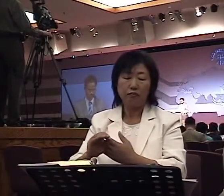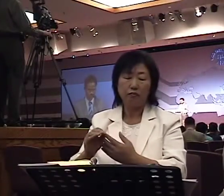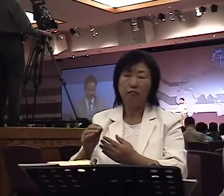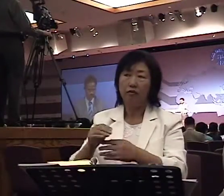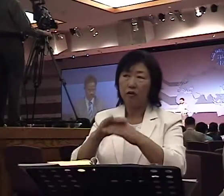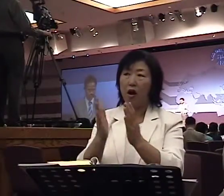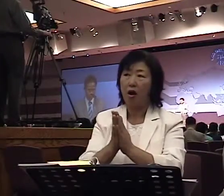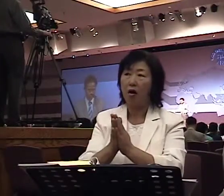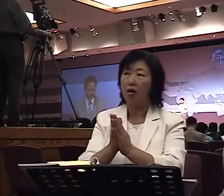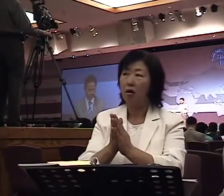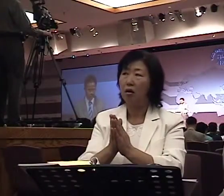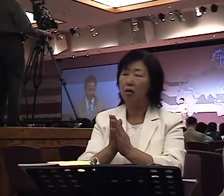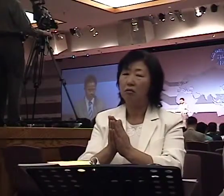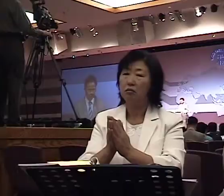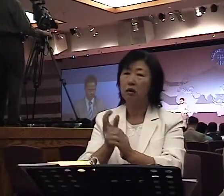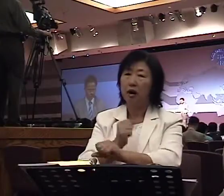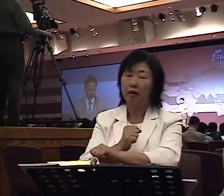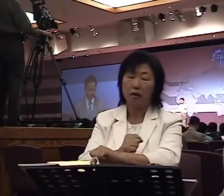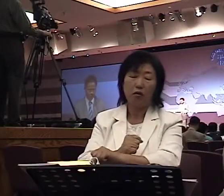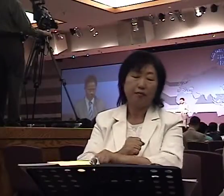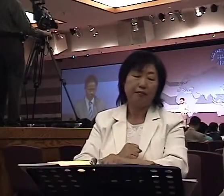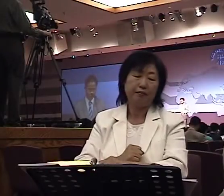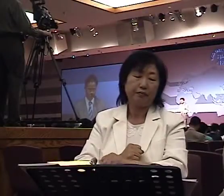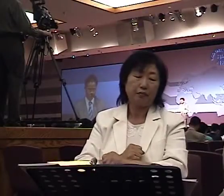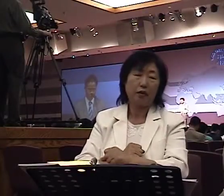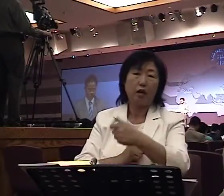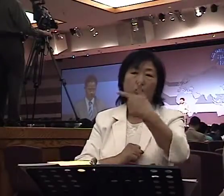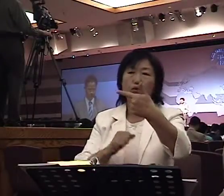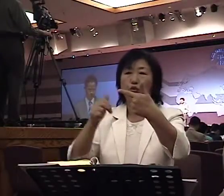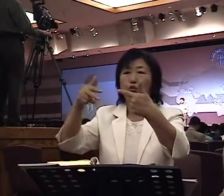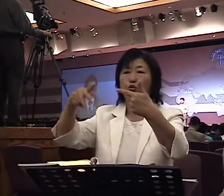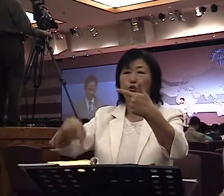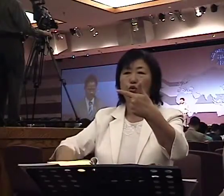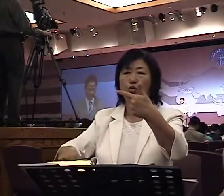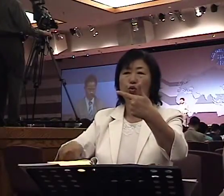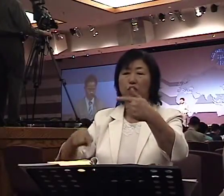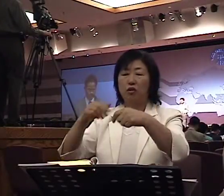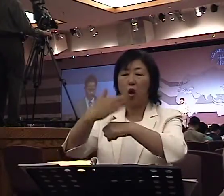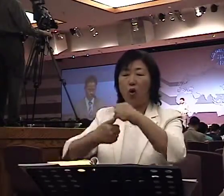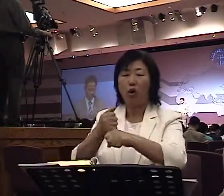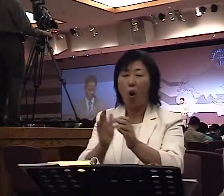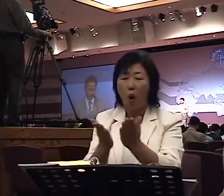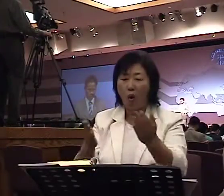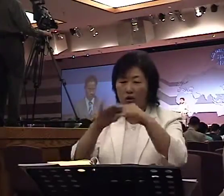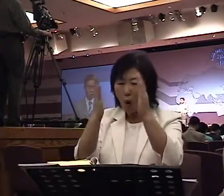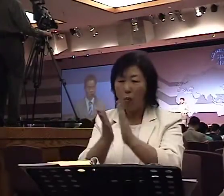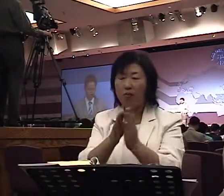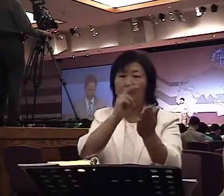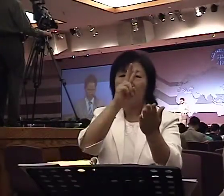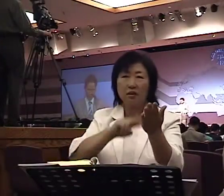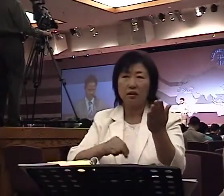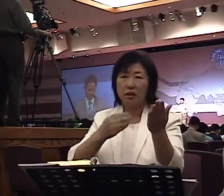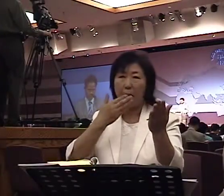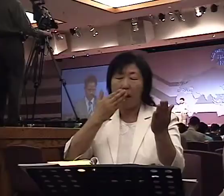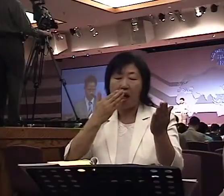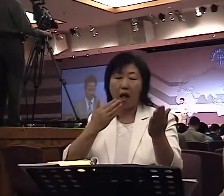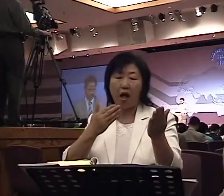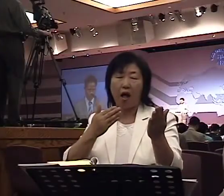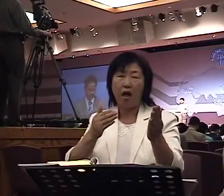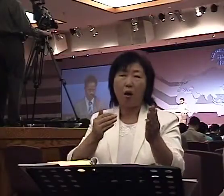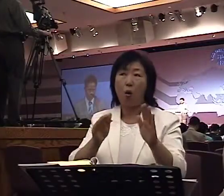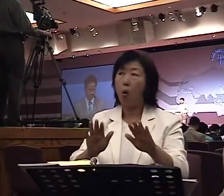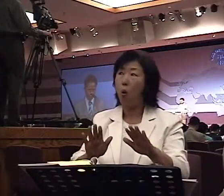하겠습니다. 6주에 걸쳐서 성경을 일독할 수 있는 제2차 성경 통독학교가 오는 토요일